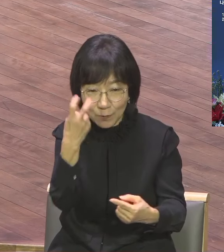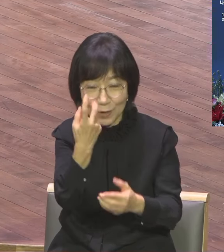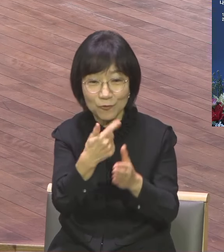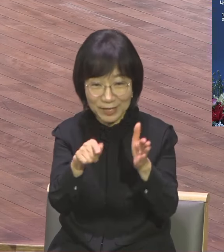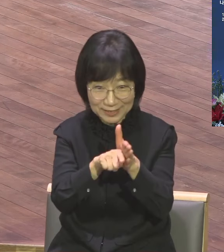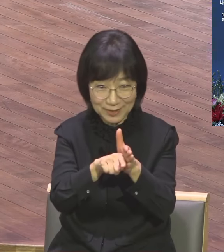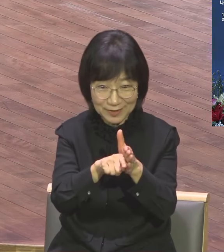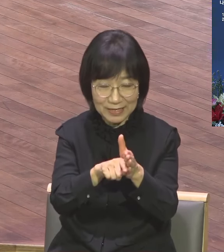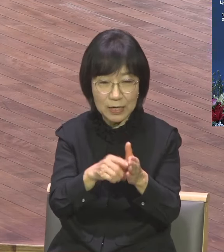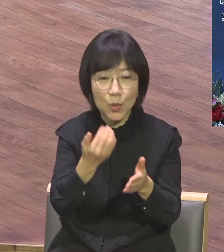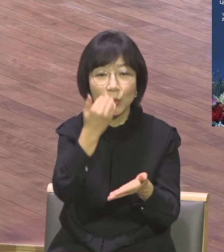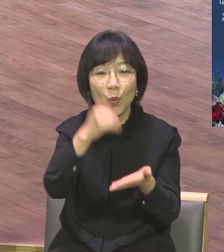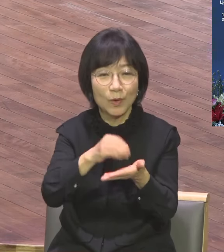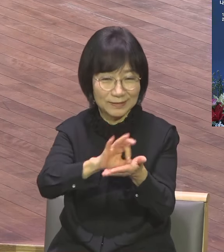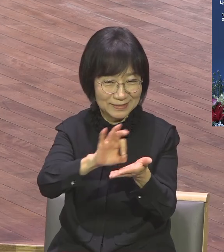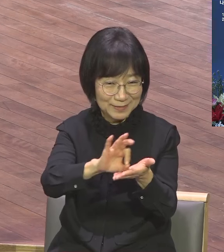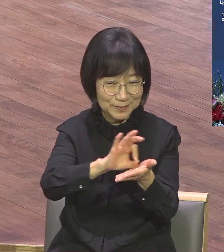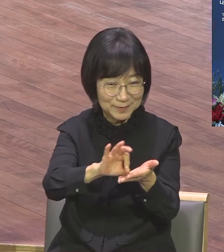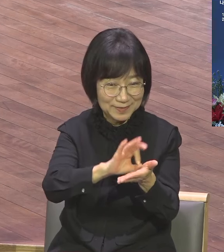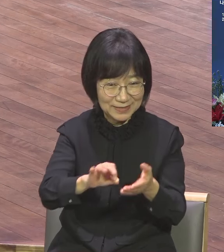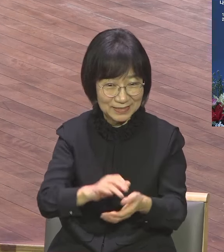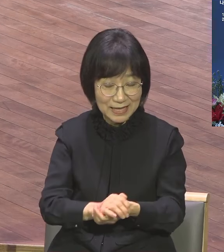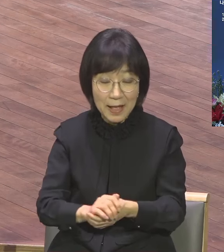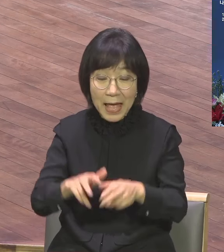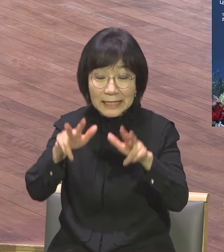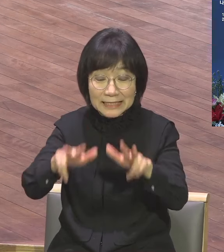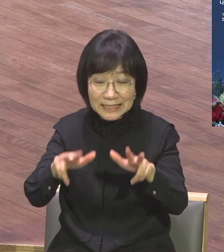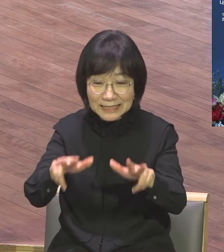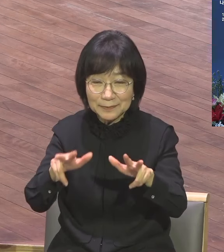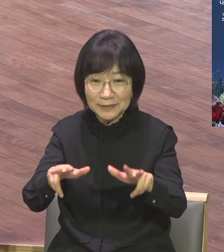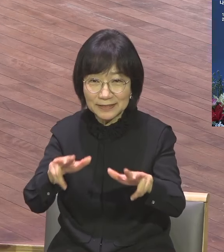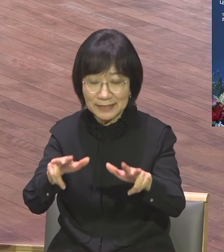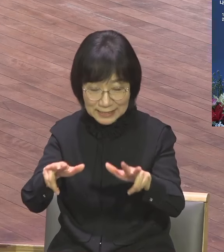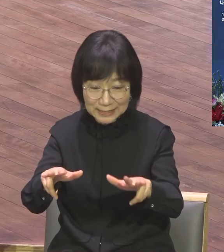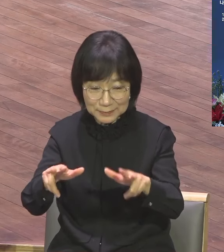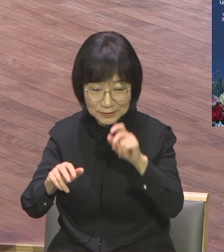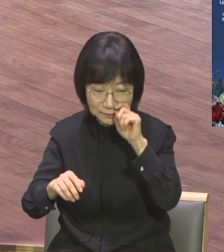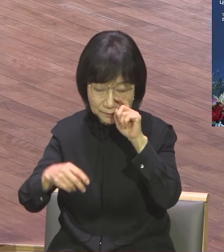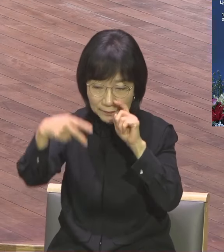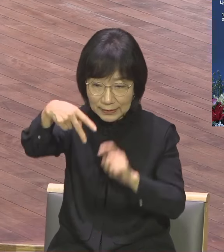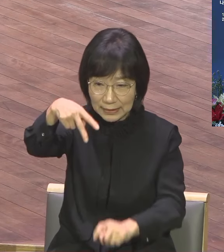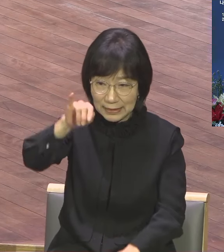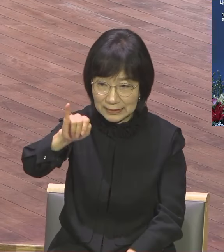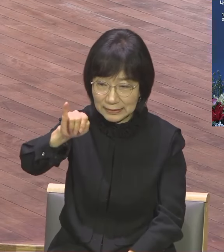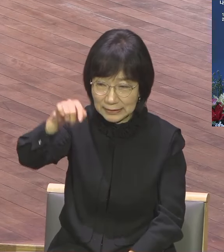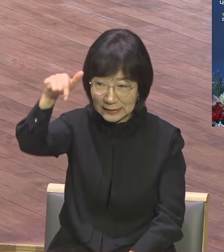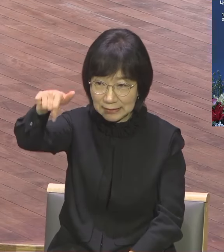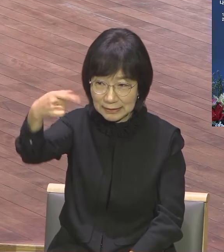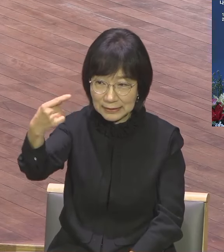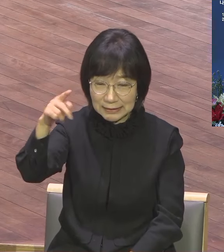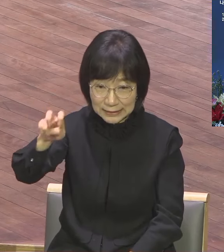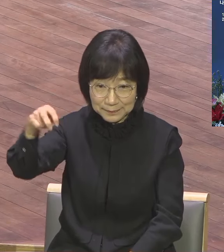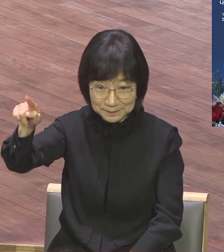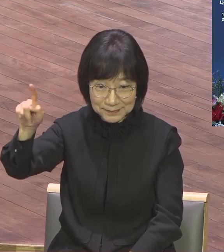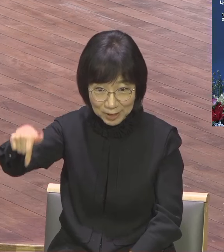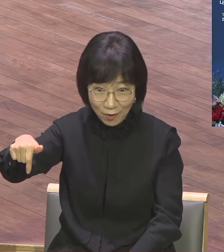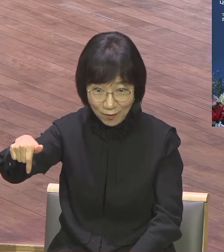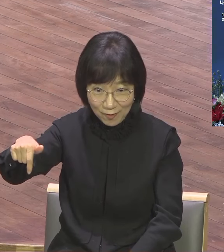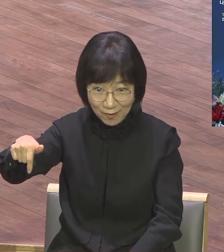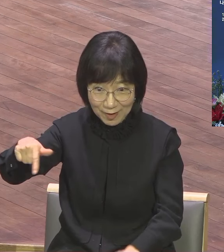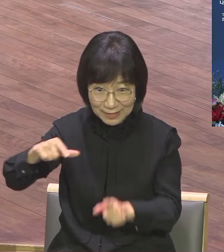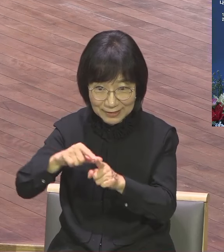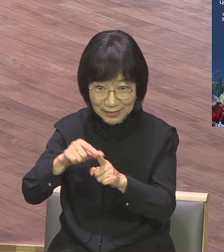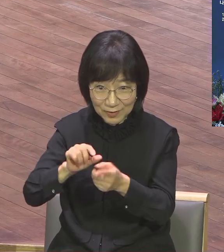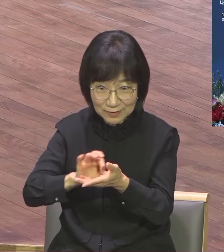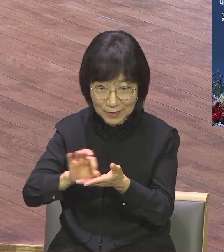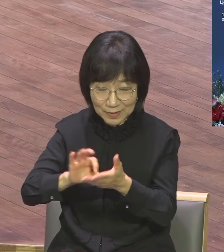지금은 시금석이란 말이 어떤 사물이나 가치나 사람의 능력을 평가하는데